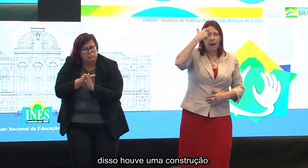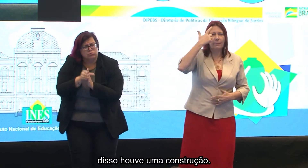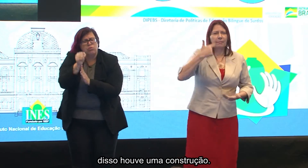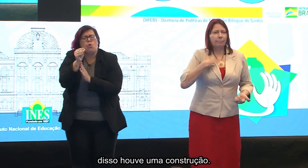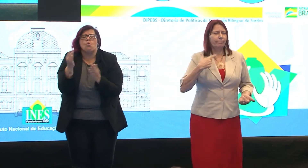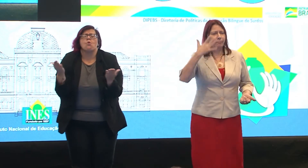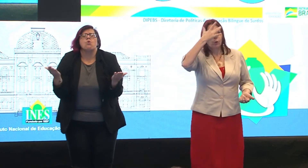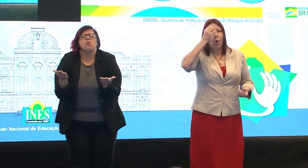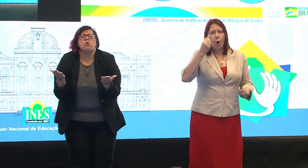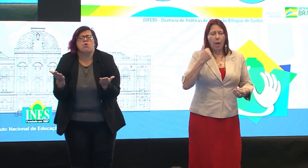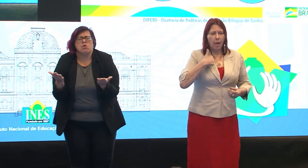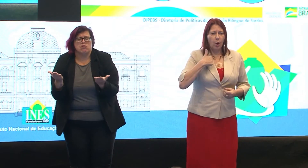construção.